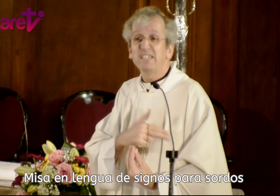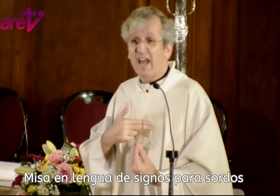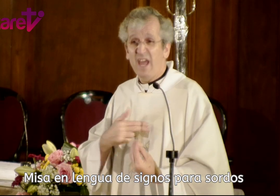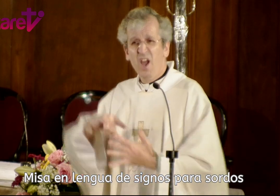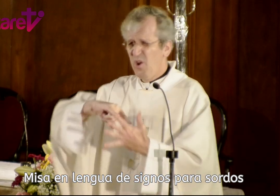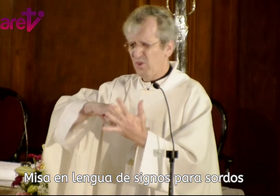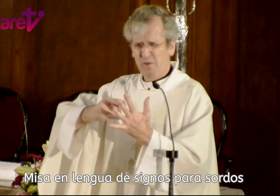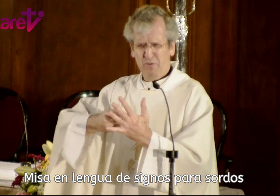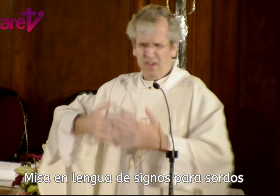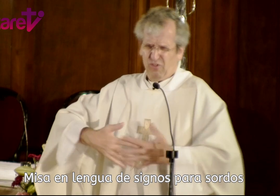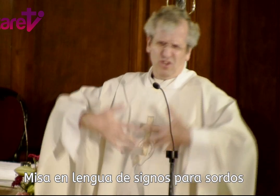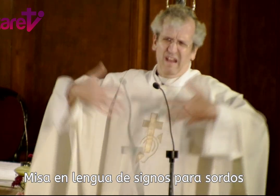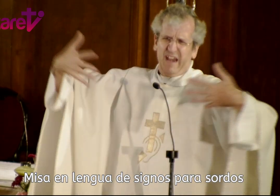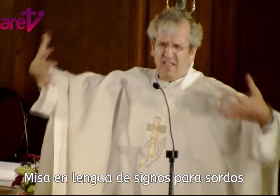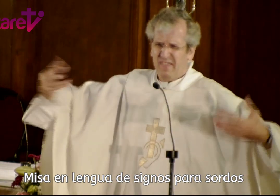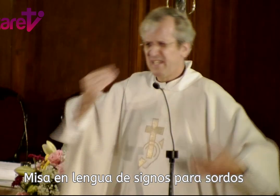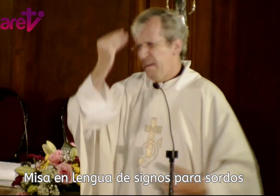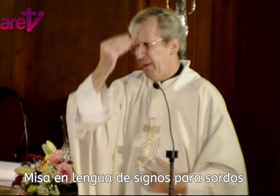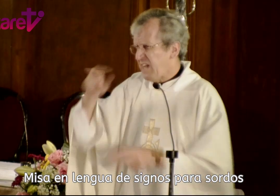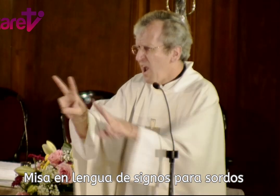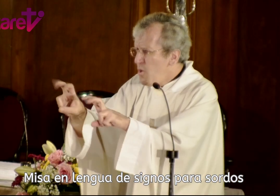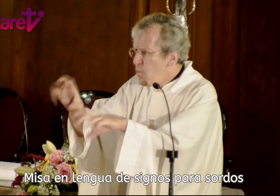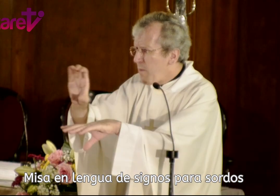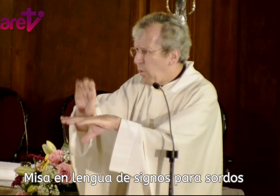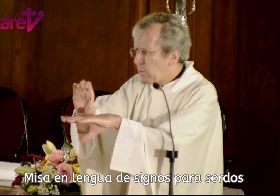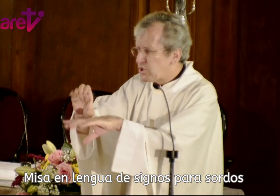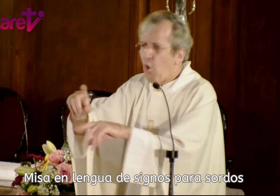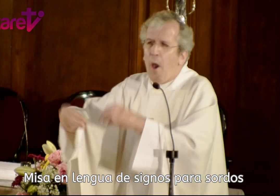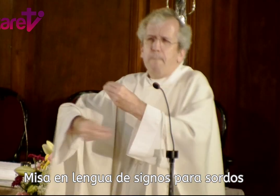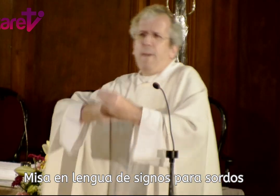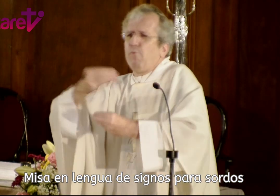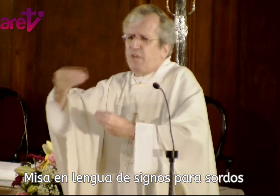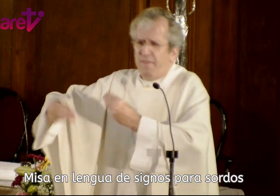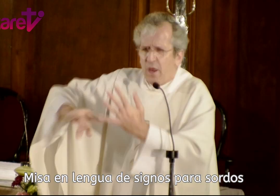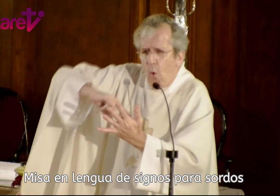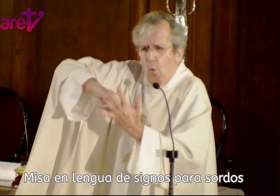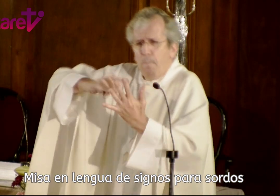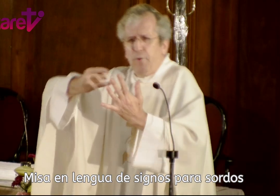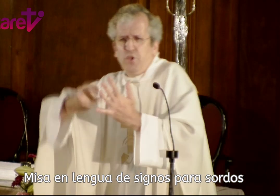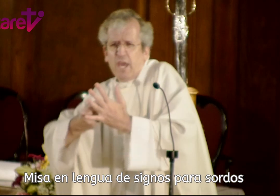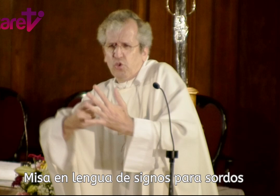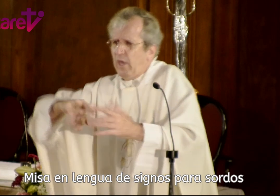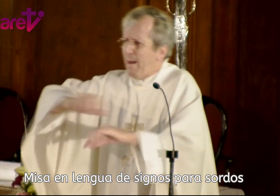cristiana no son proyectos grandes. Pensar, nuevo curso, vamos a hacer un proyecto que vamos